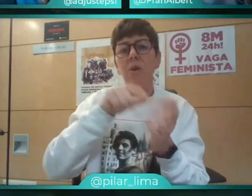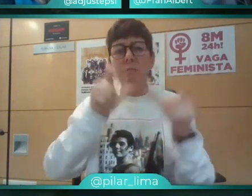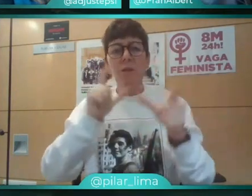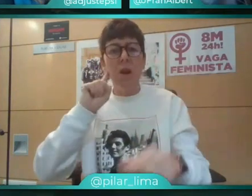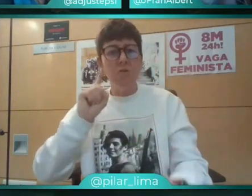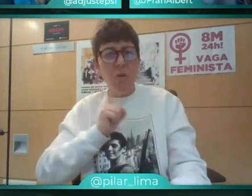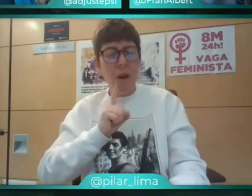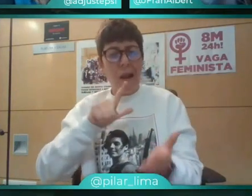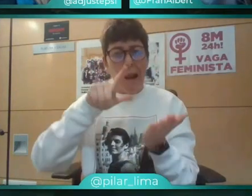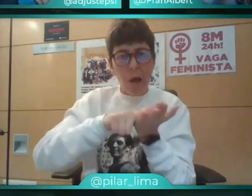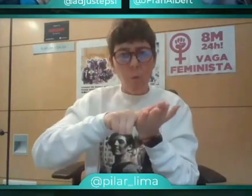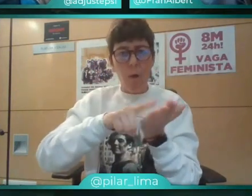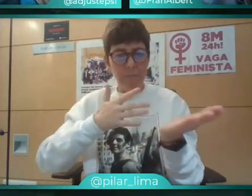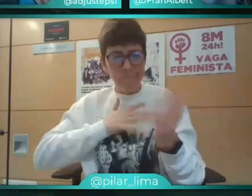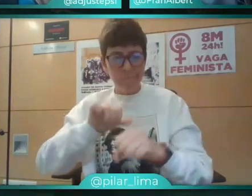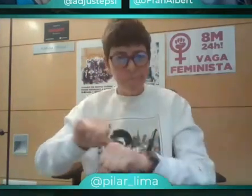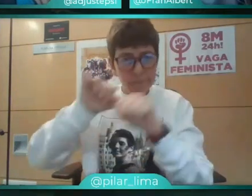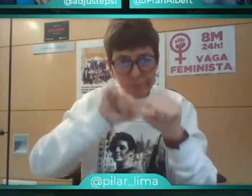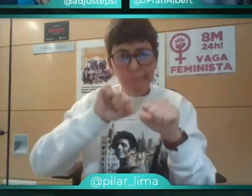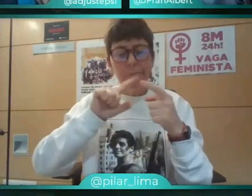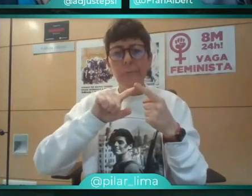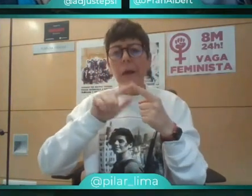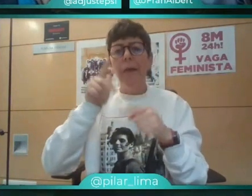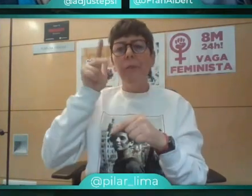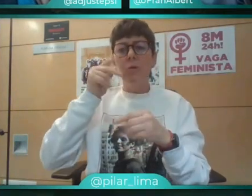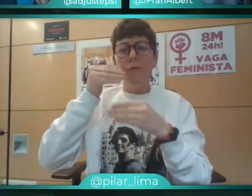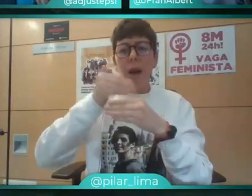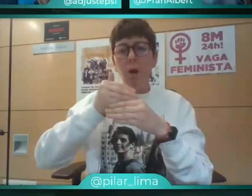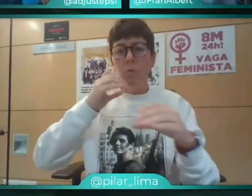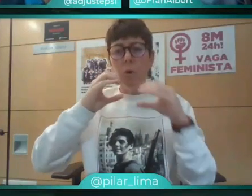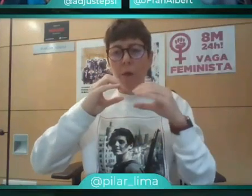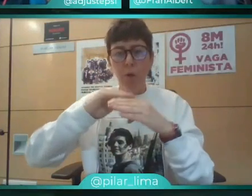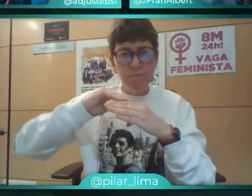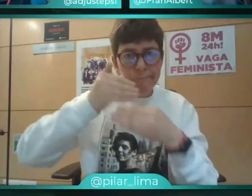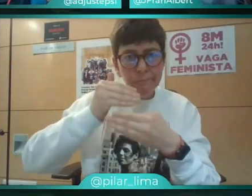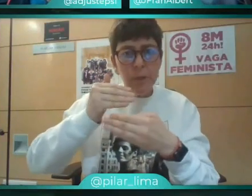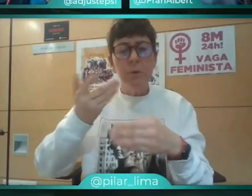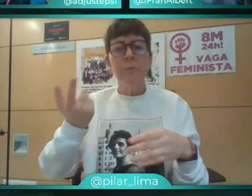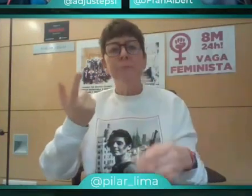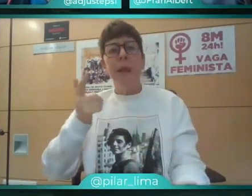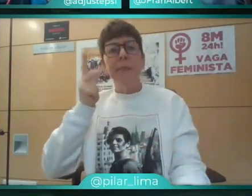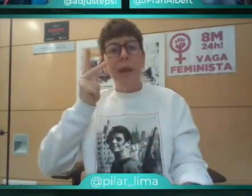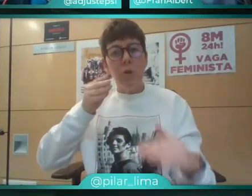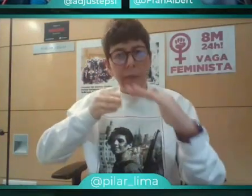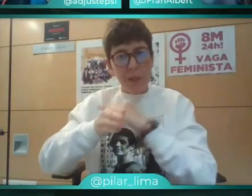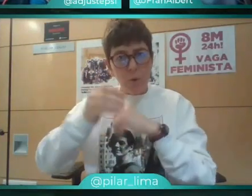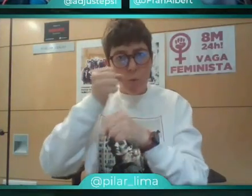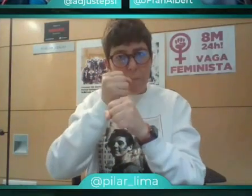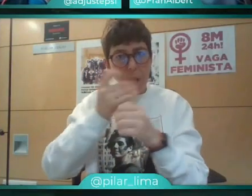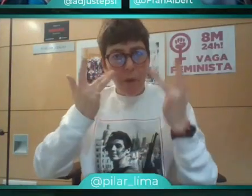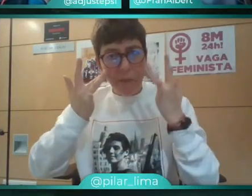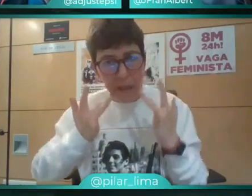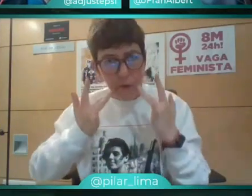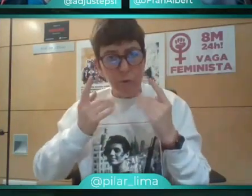y es era la lucha la reivindicación de las personas sordas por defender nuestra lengua por derribar todas las barreras